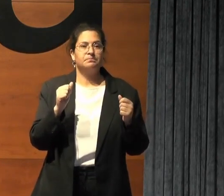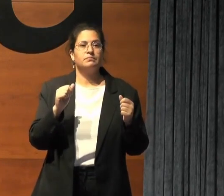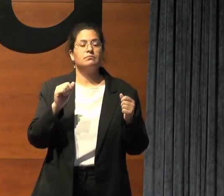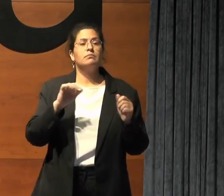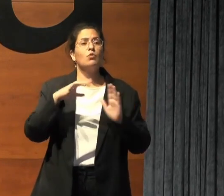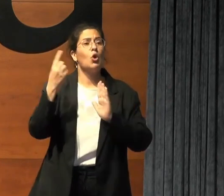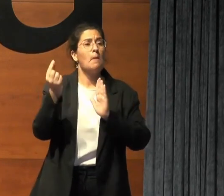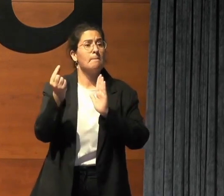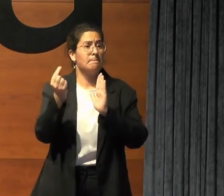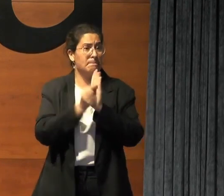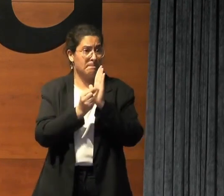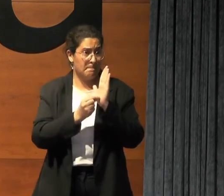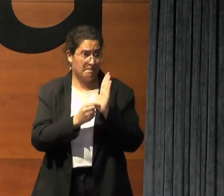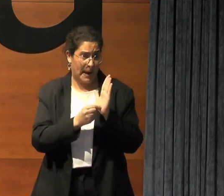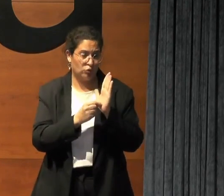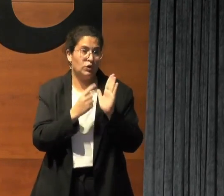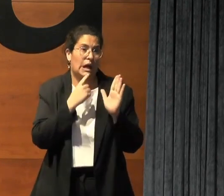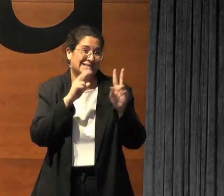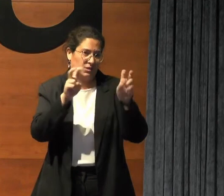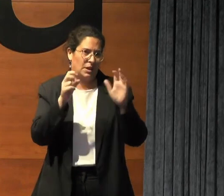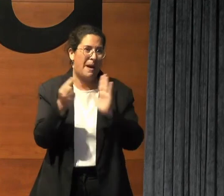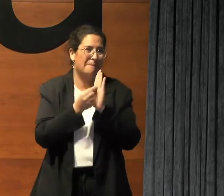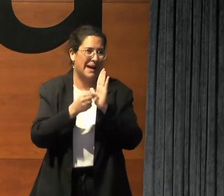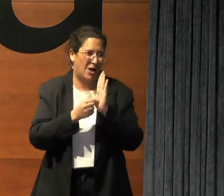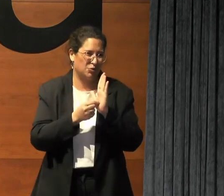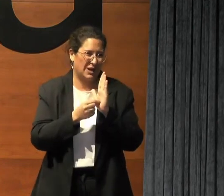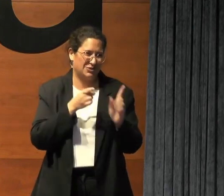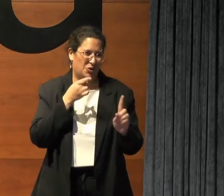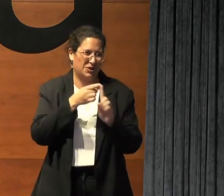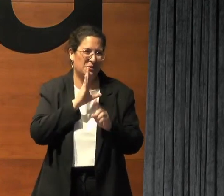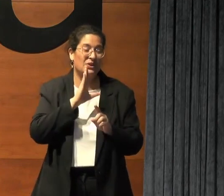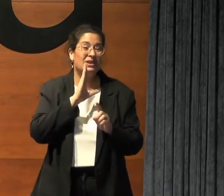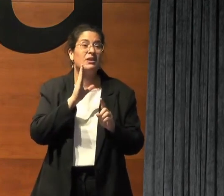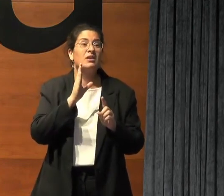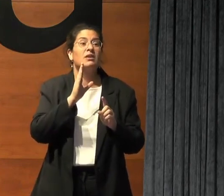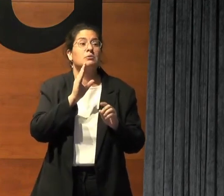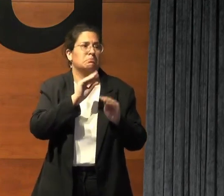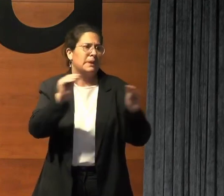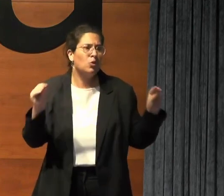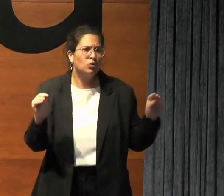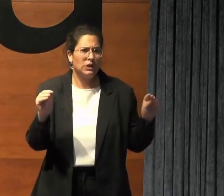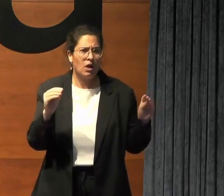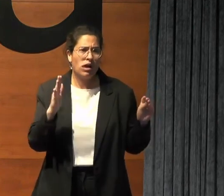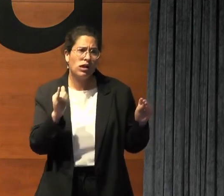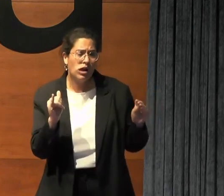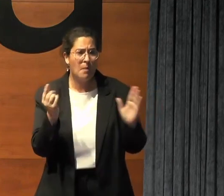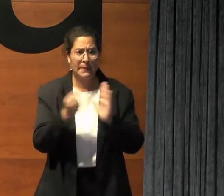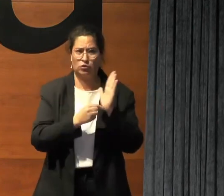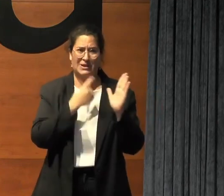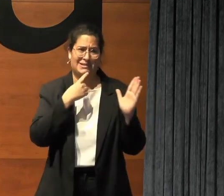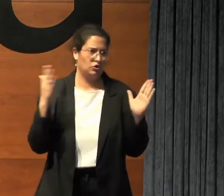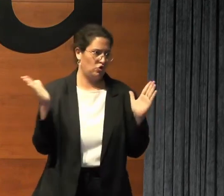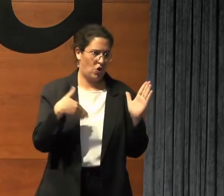facilitar el cuestionario y recibir las respuestas de estas 14 intérpretes que lo respondieron,